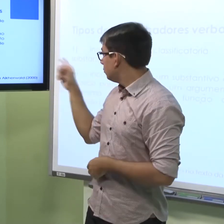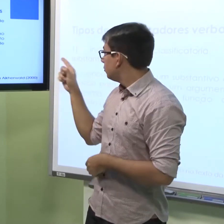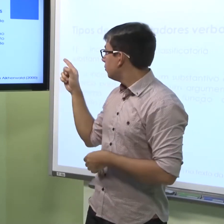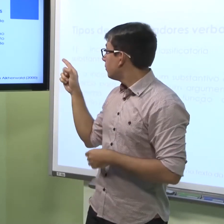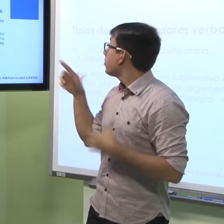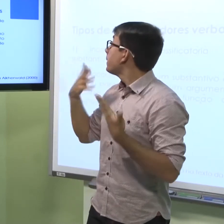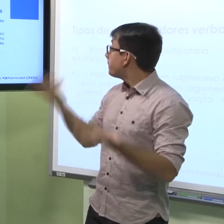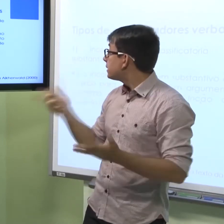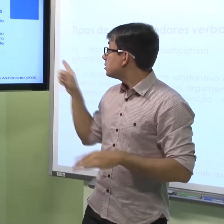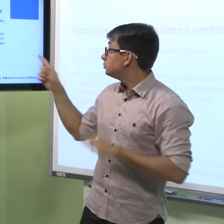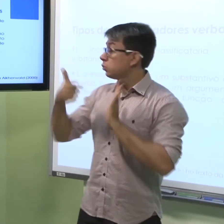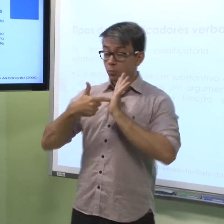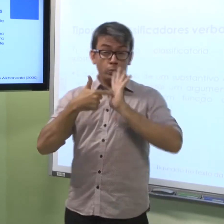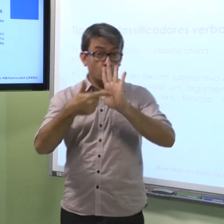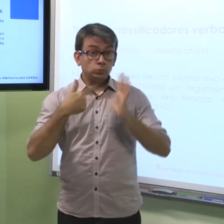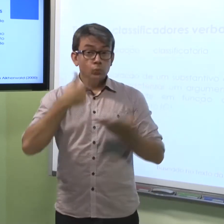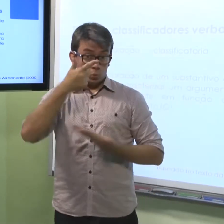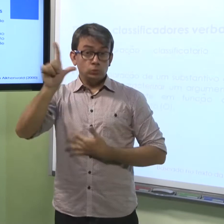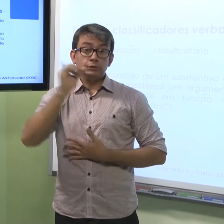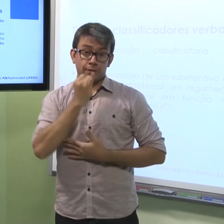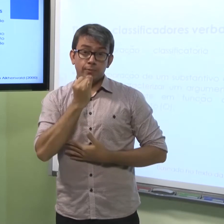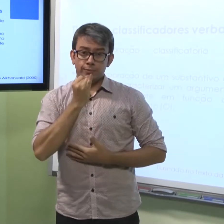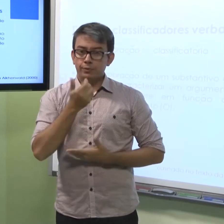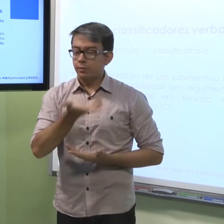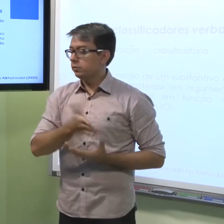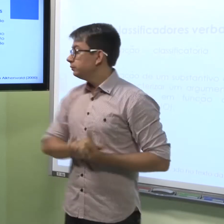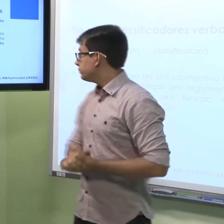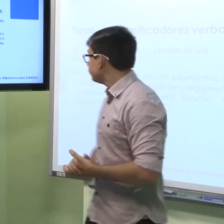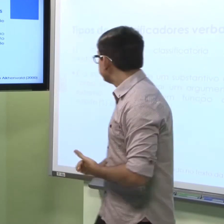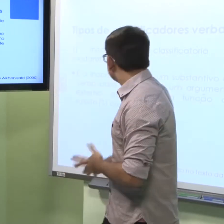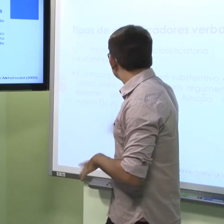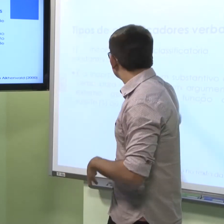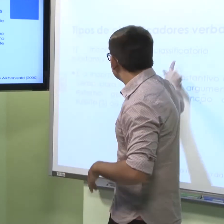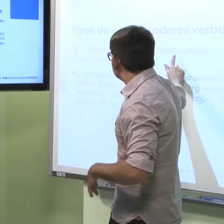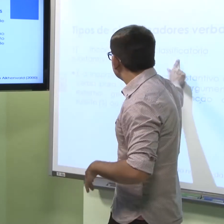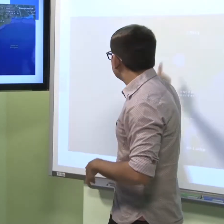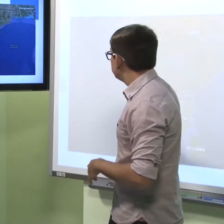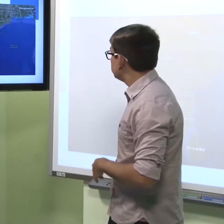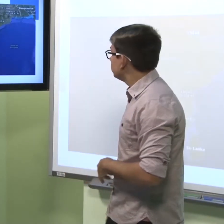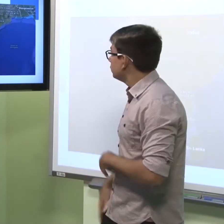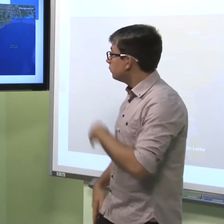Como que ele exerce essa função na língua? Eu vou mostrar um exemplo para vocês.